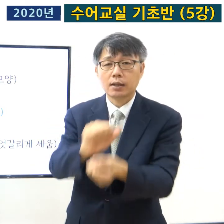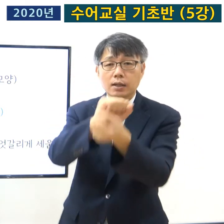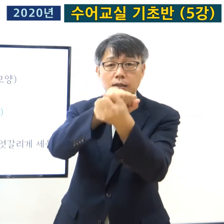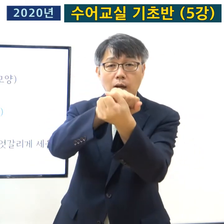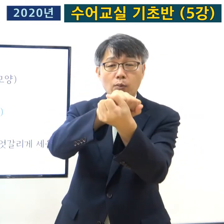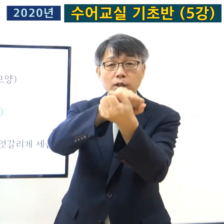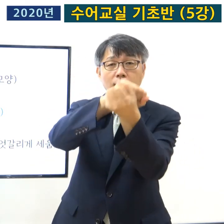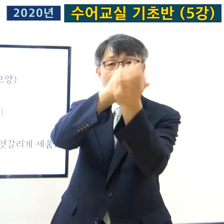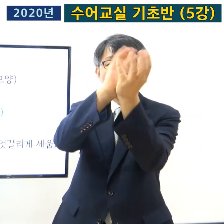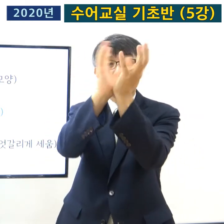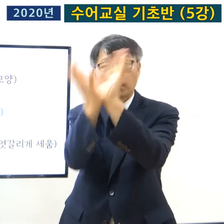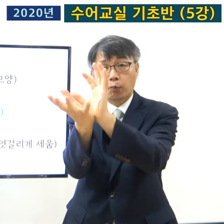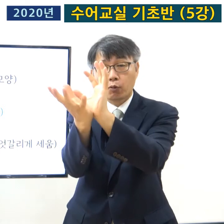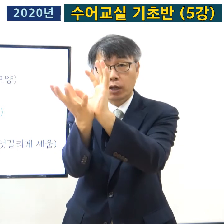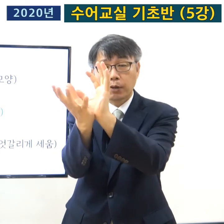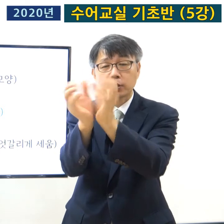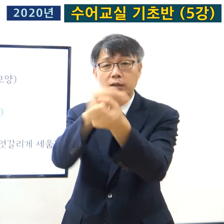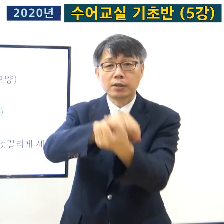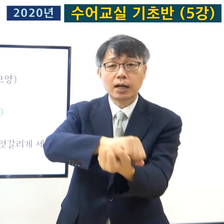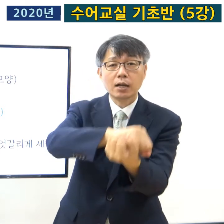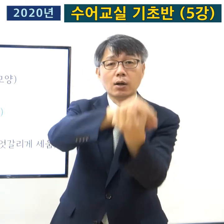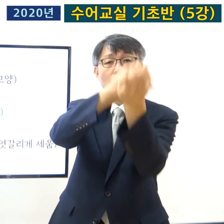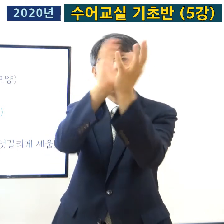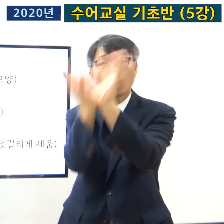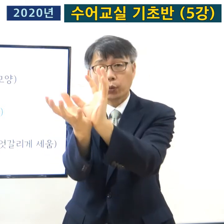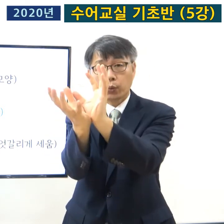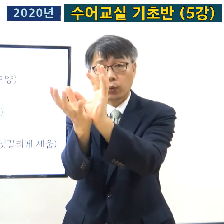자, 오므렸다가 이렇게 봉우리가 펴지는 겁니다. 꽃.